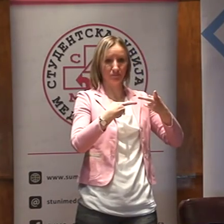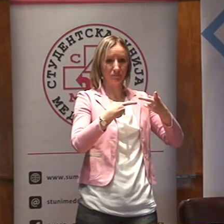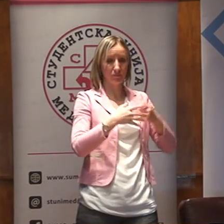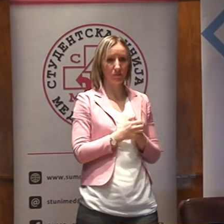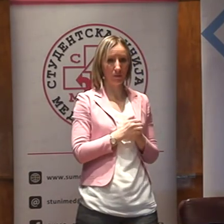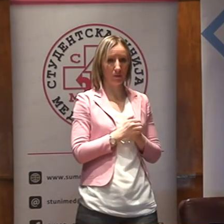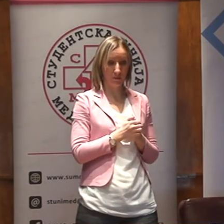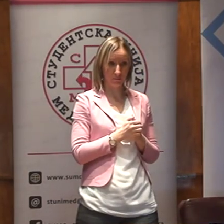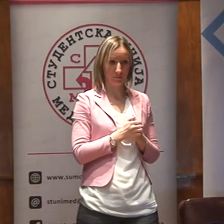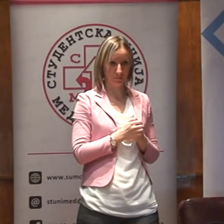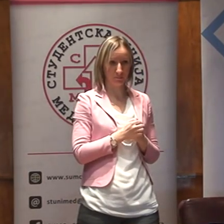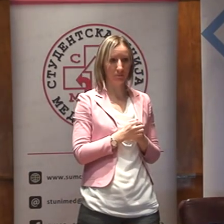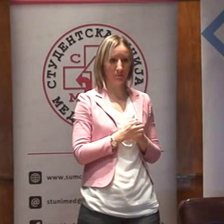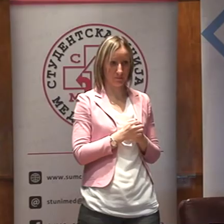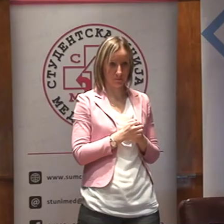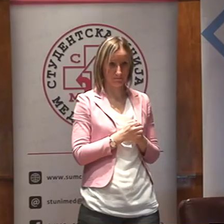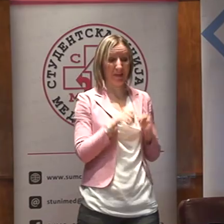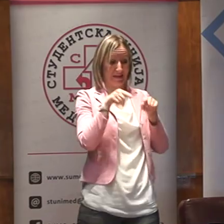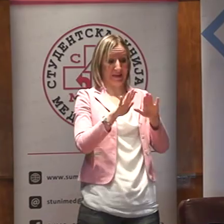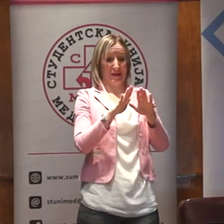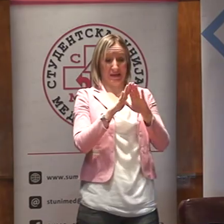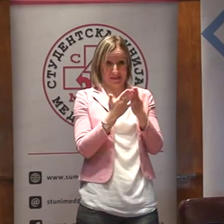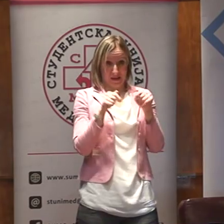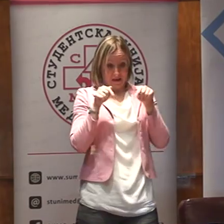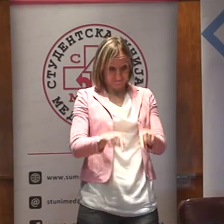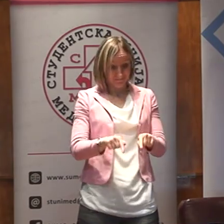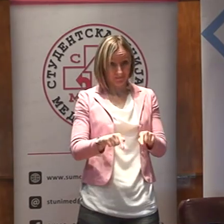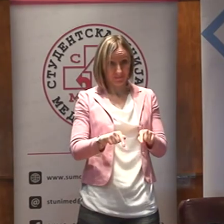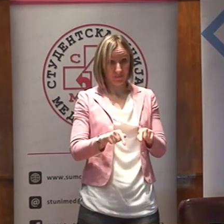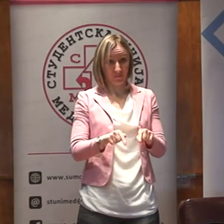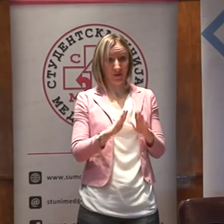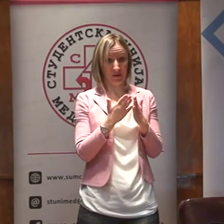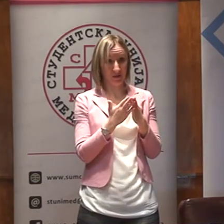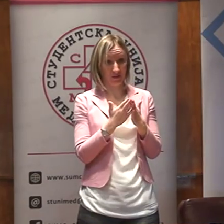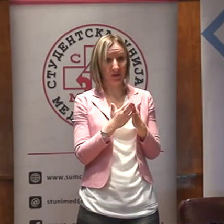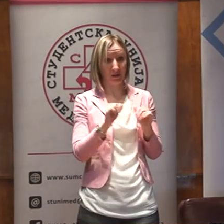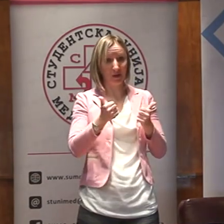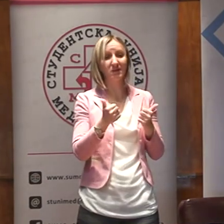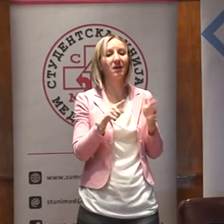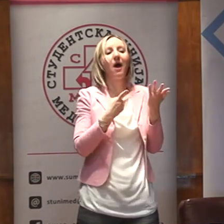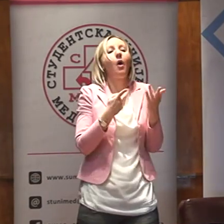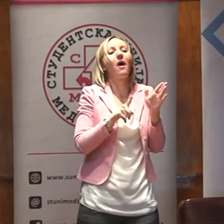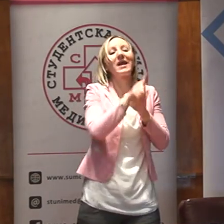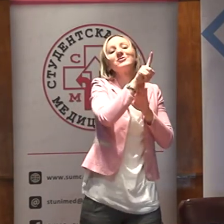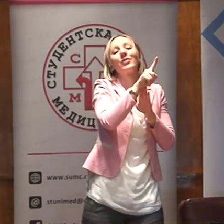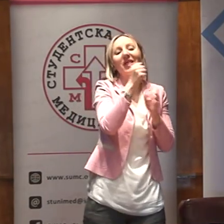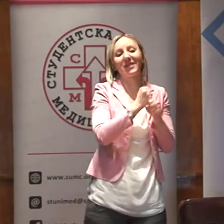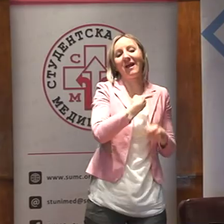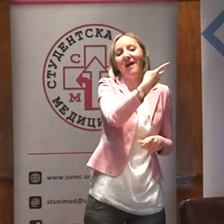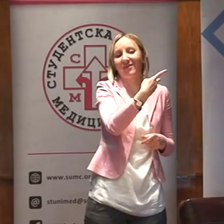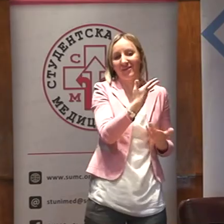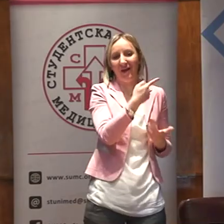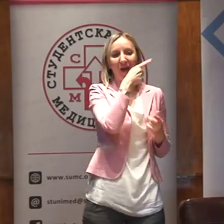mi dali određenu literaturu, slali. I ova knjiga je zapravo